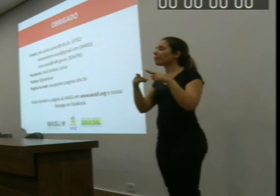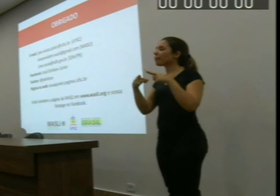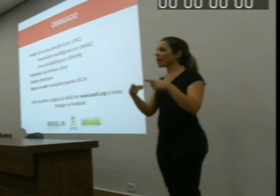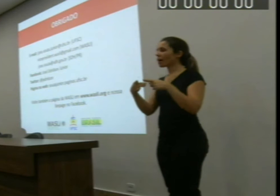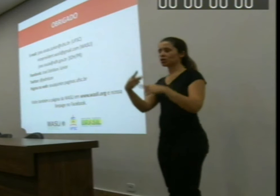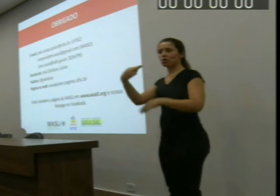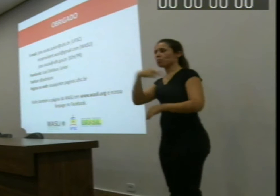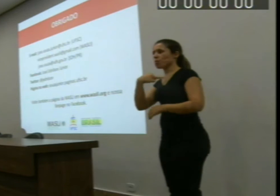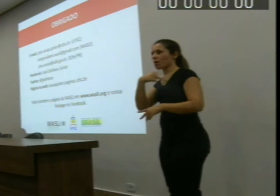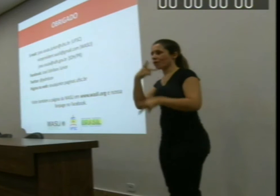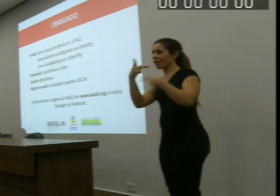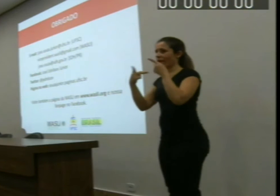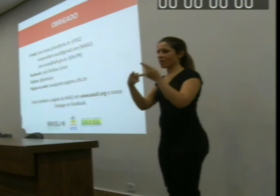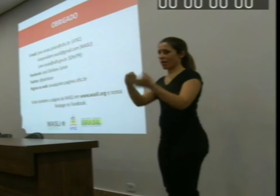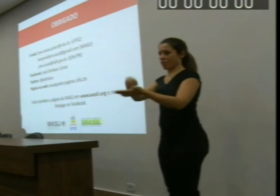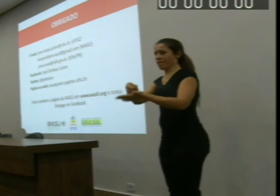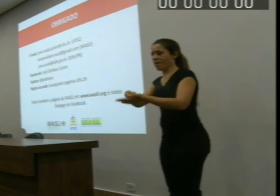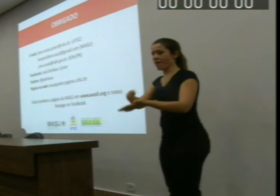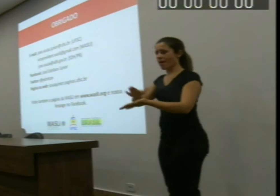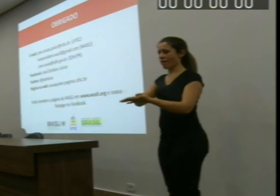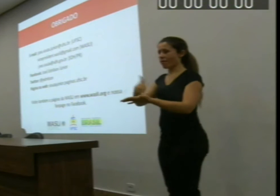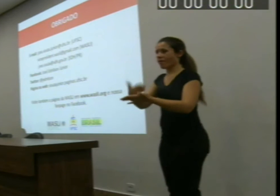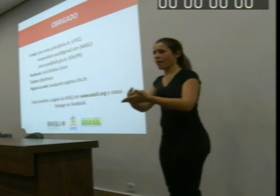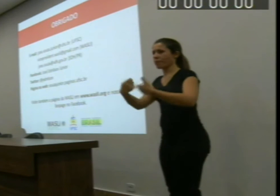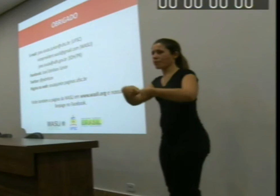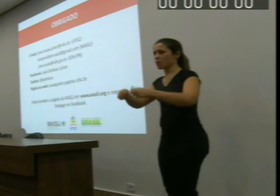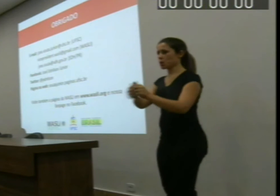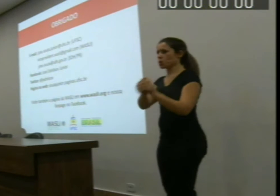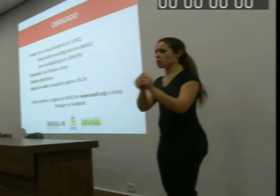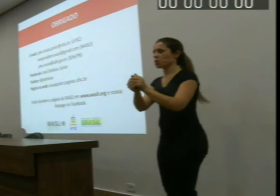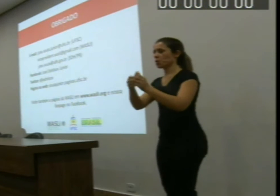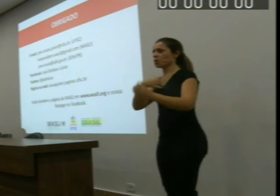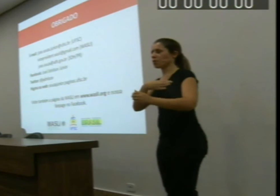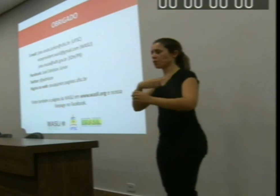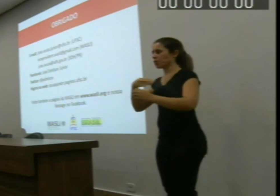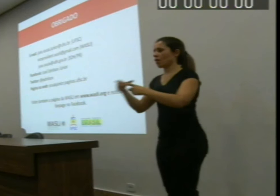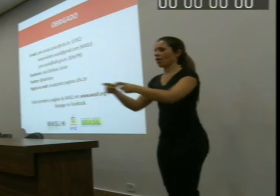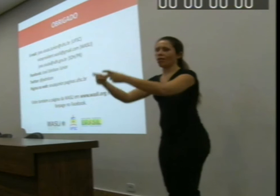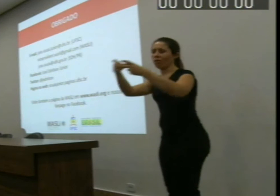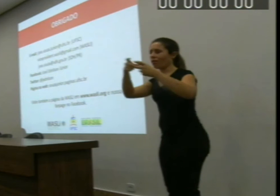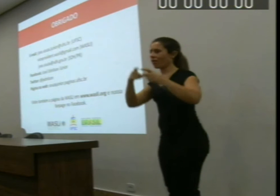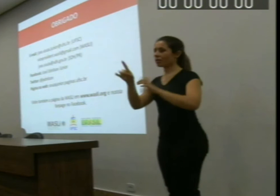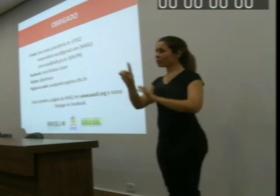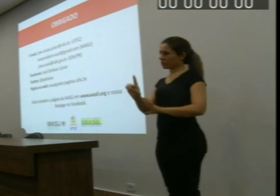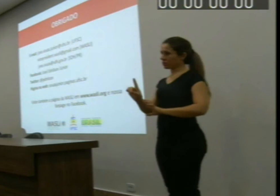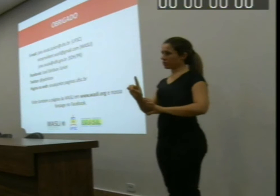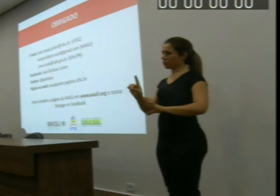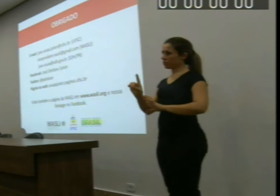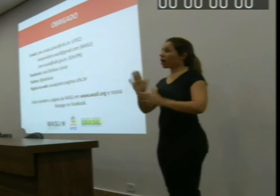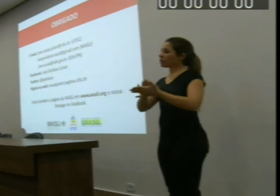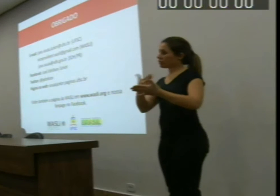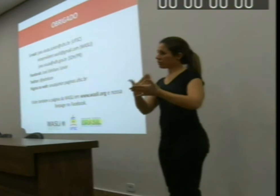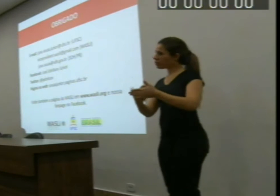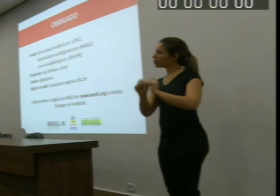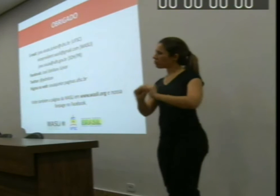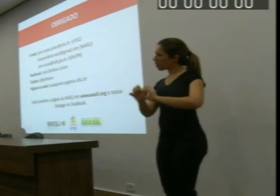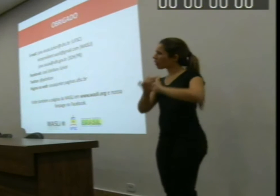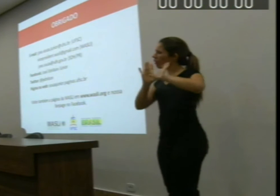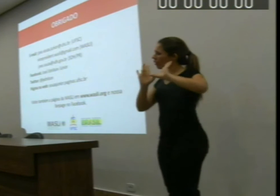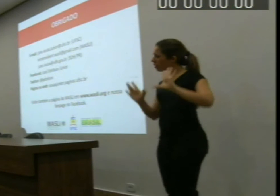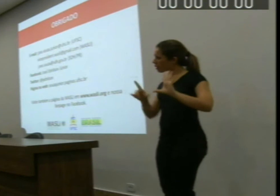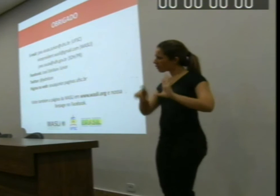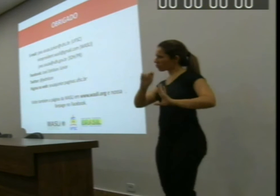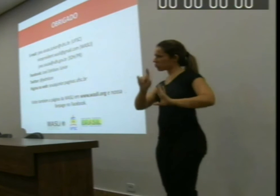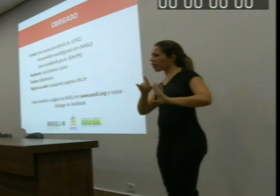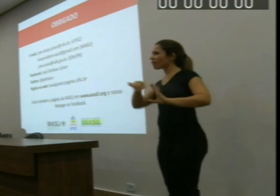não pode dizer que aquilo é dever dele é obrigação dele fazer aquilo Não ele faz ele pode fazer a escola